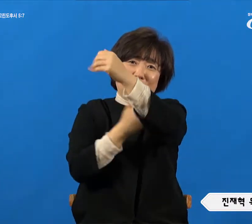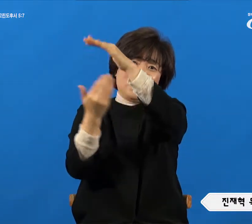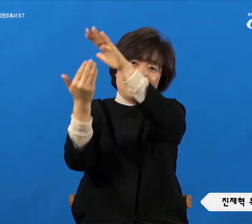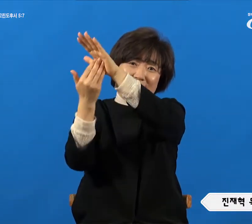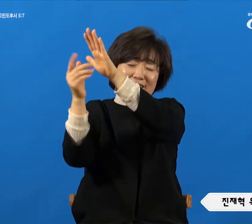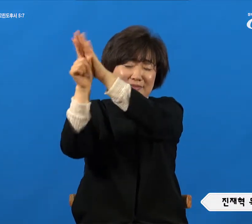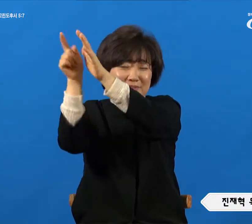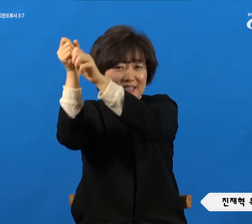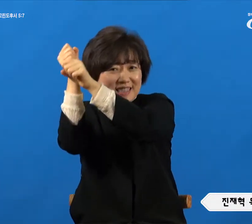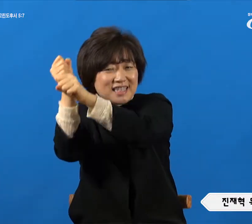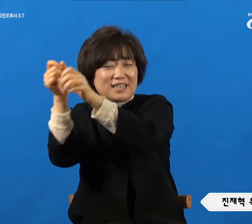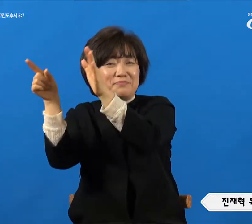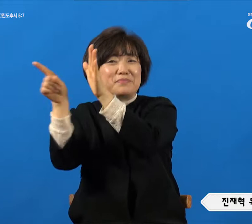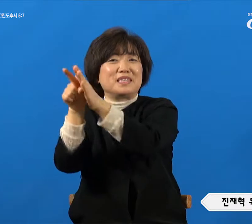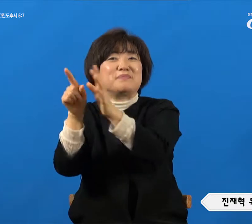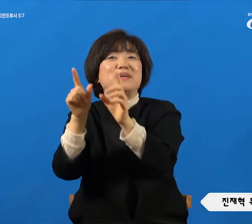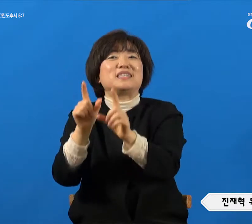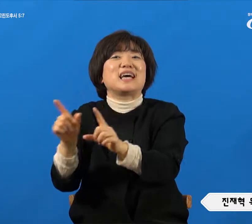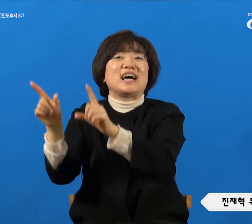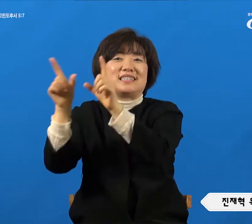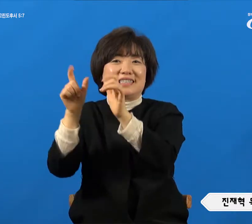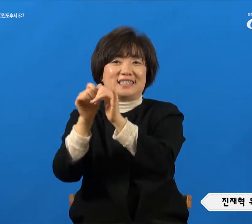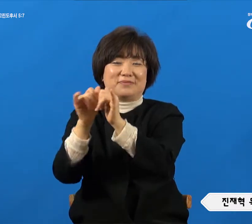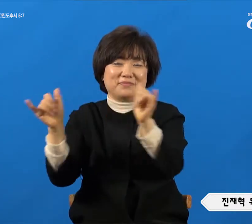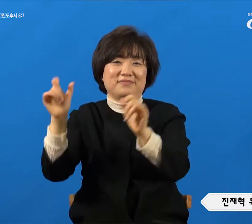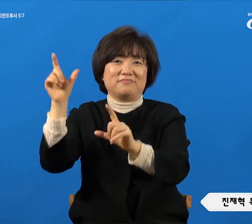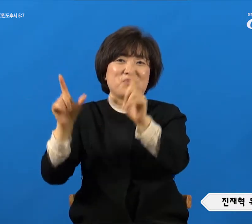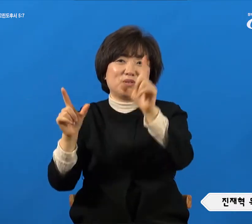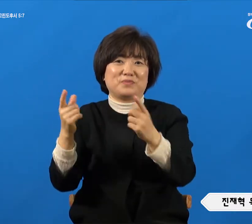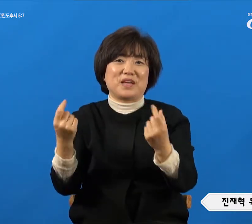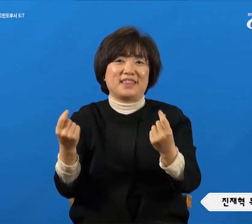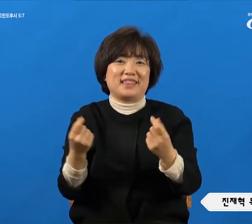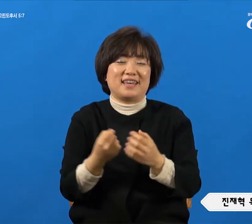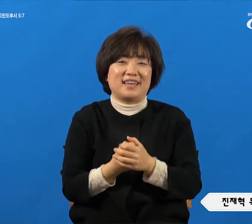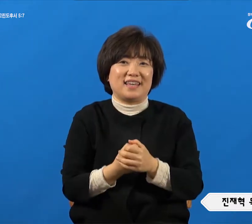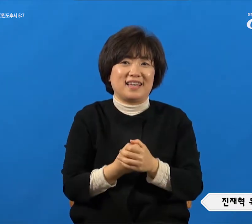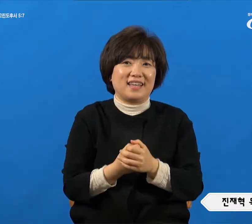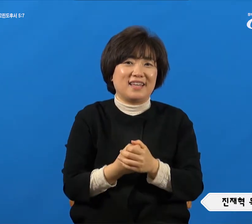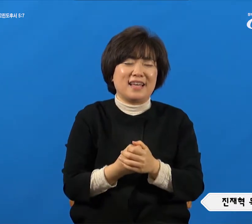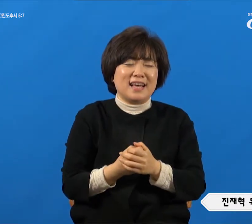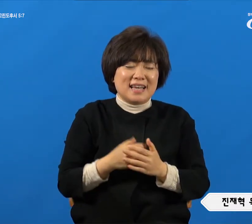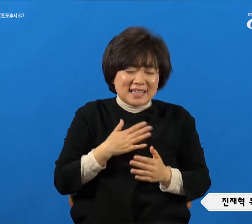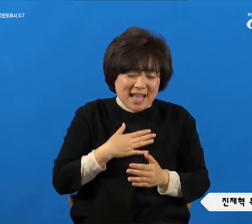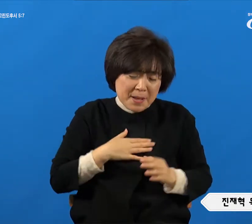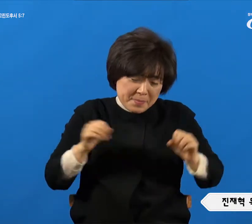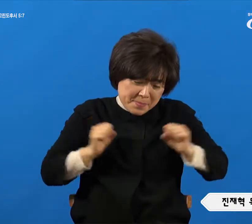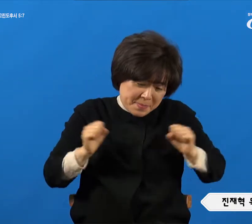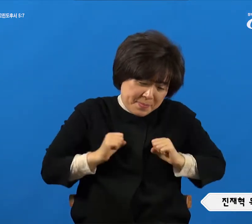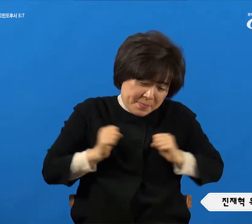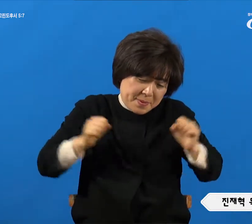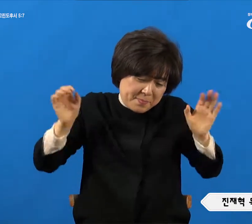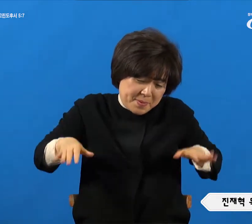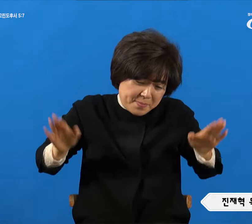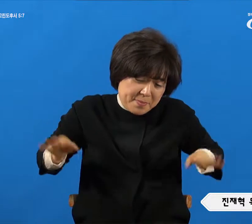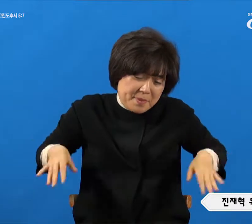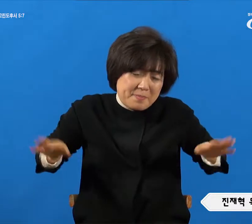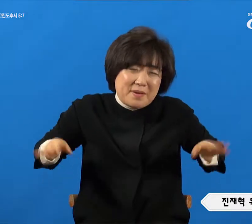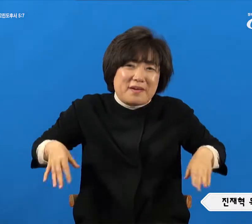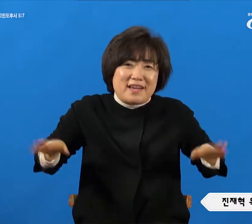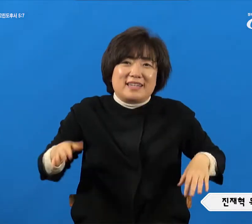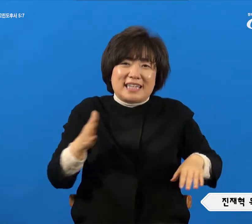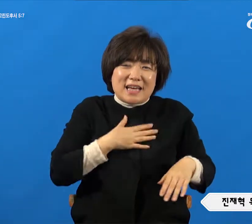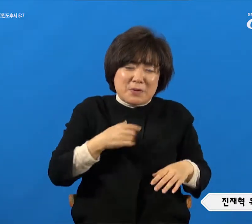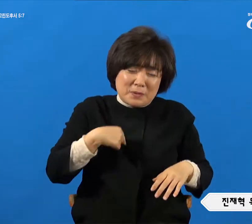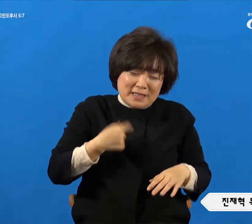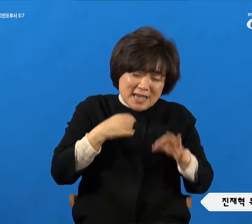사람의 모습을 생각해 합니다. 그냥 바둥거리며 열심히 날개짓을